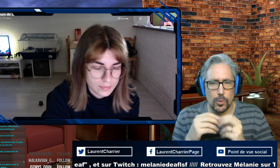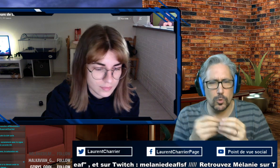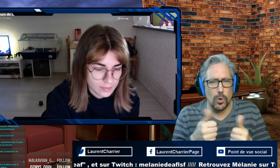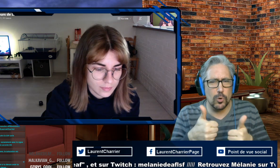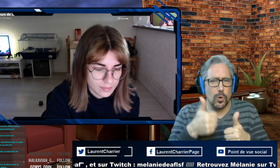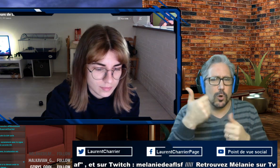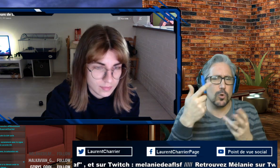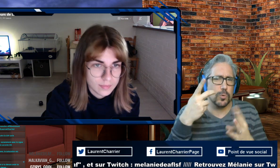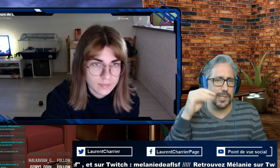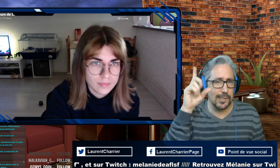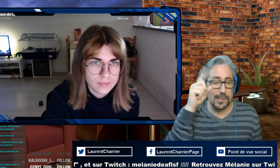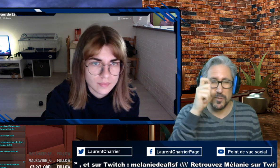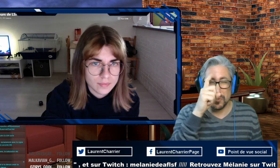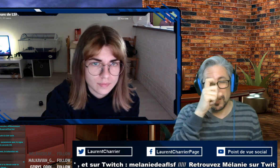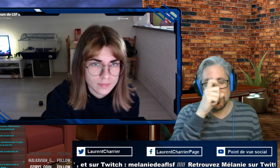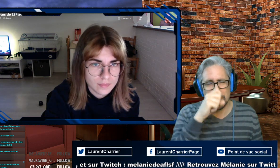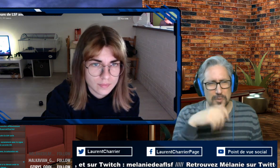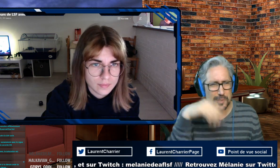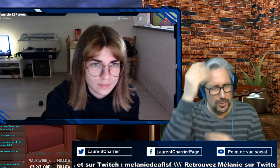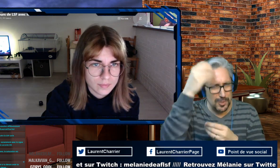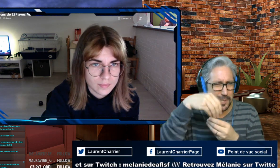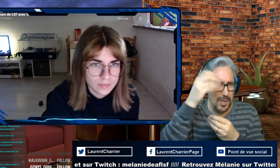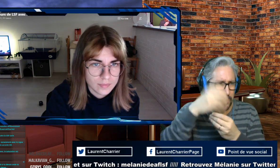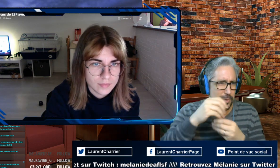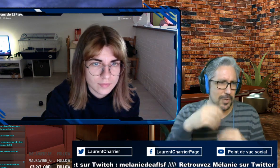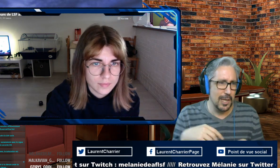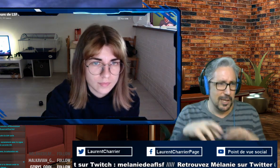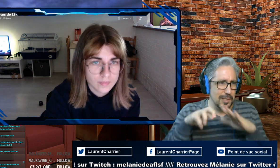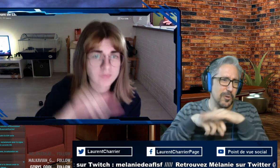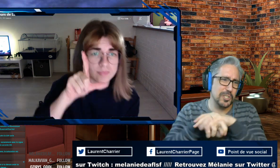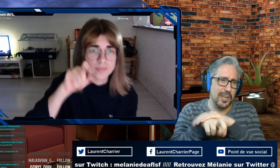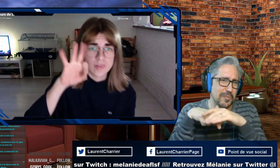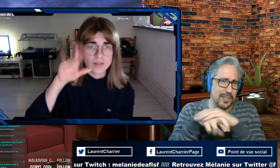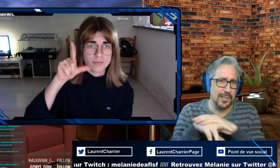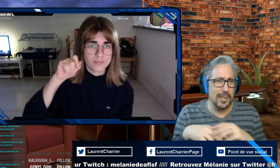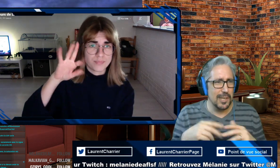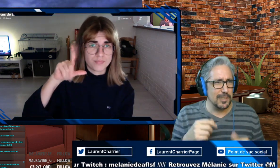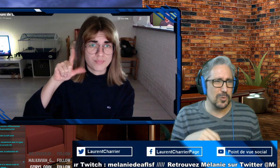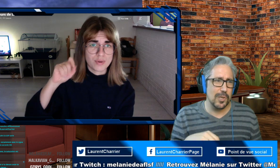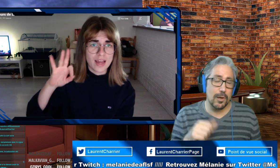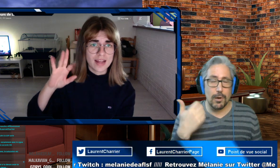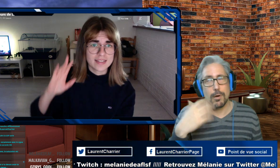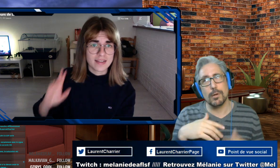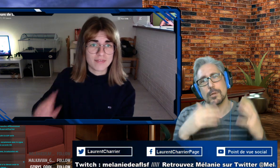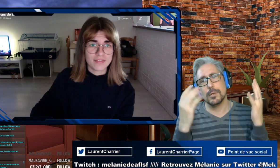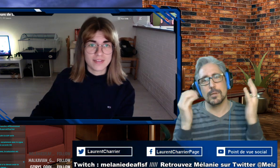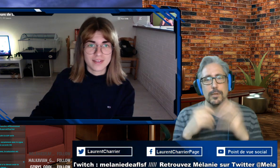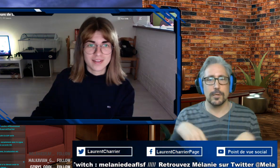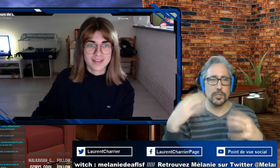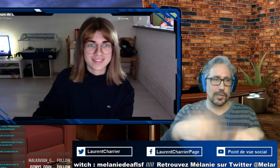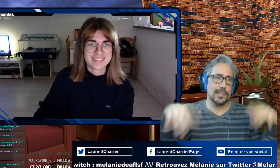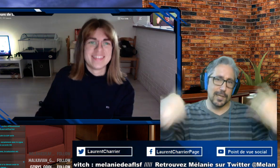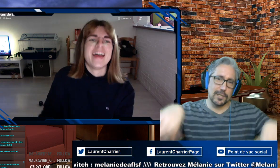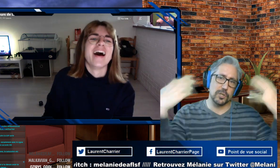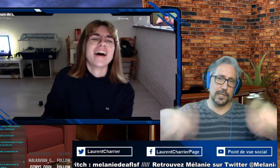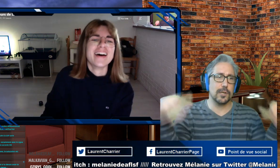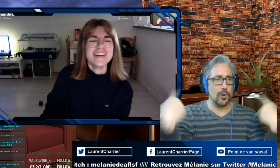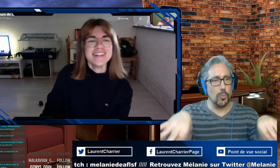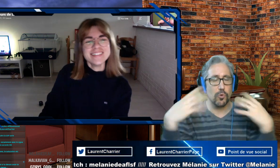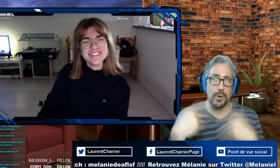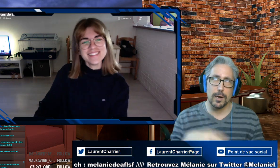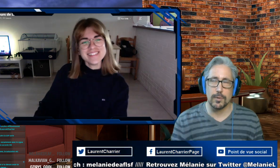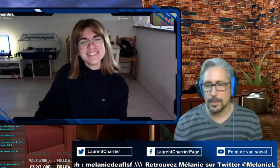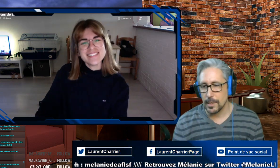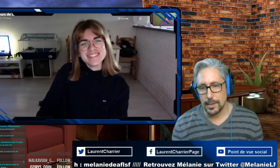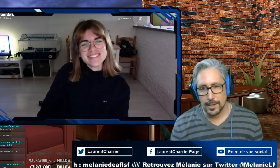là, compter c'est vraiment difficile, je suis en train d'apprendre, des fois je révise, je suis tout seul, j'en ai des